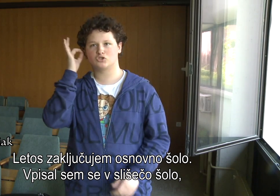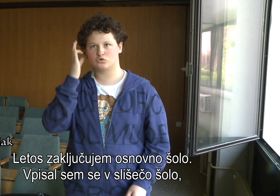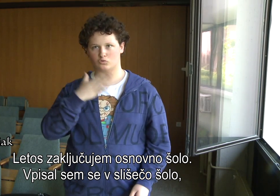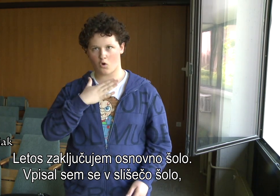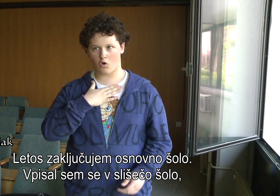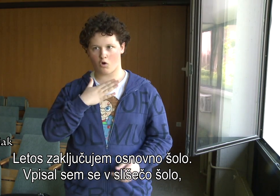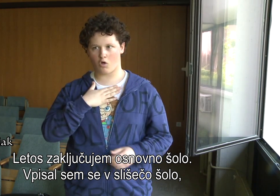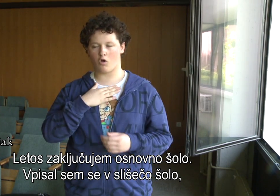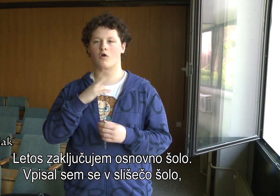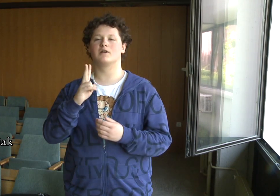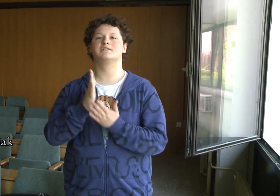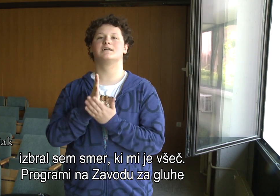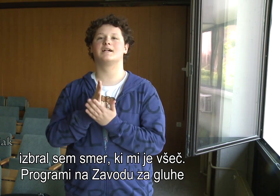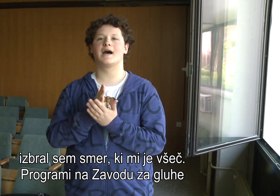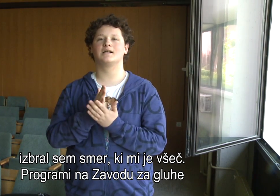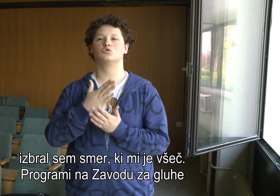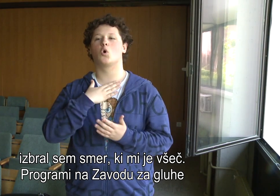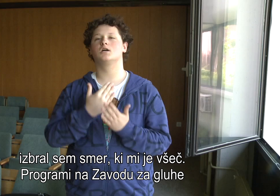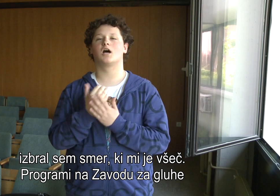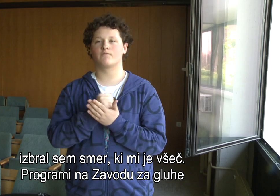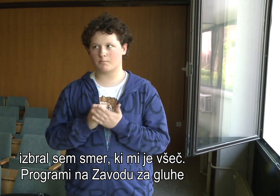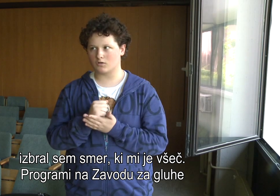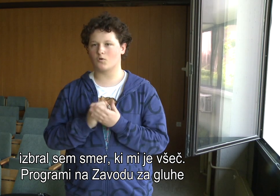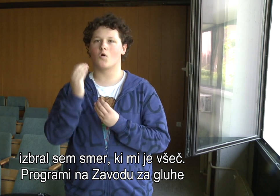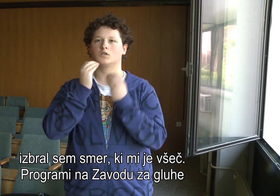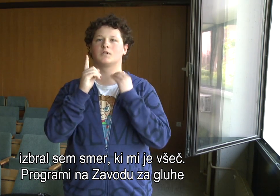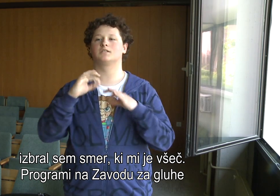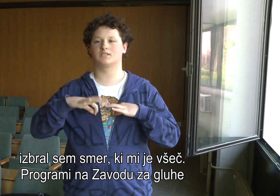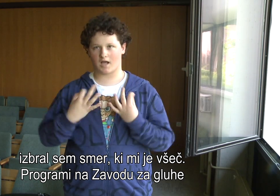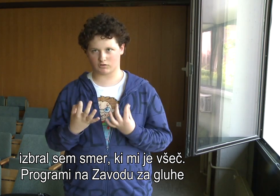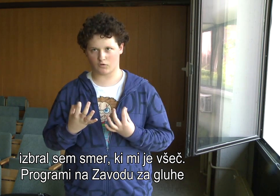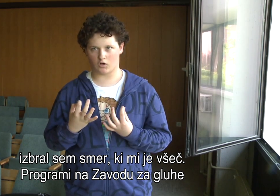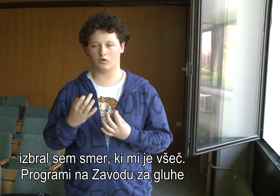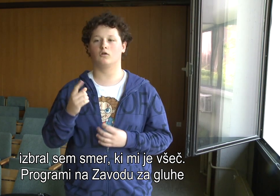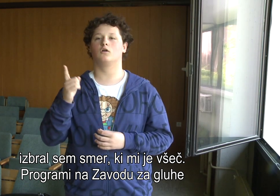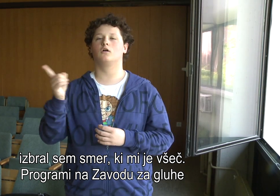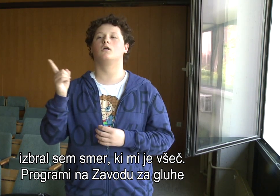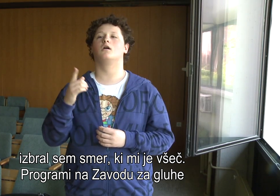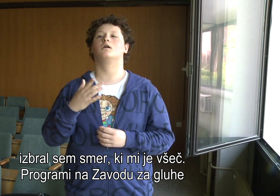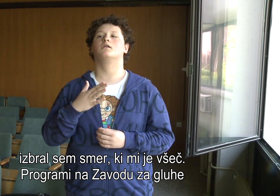Thank you.